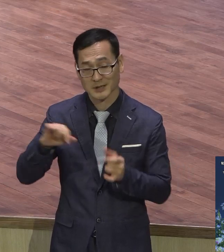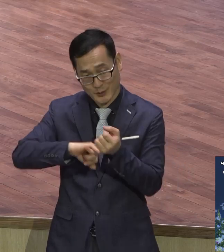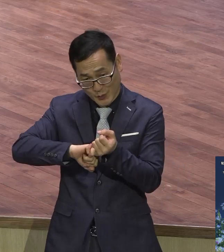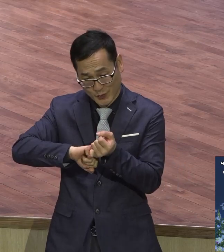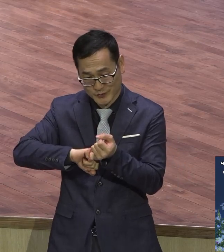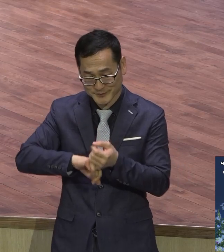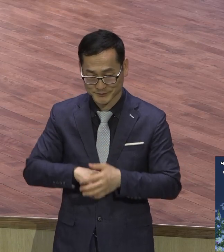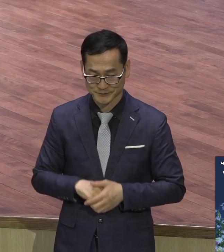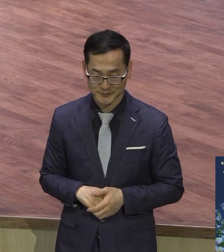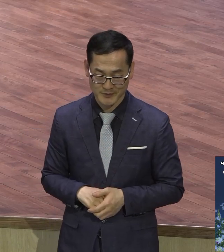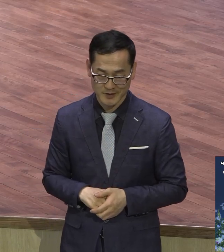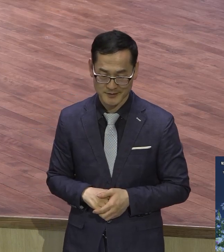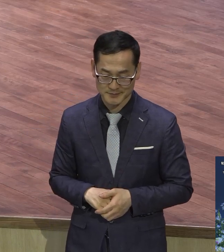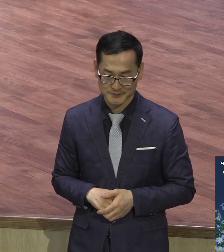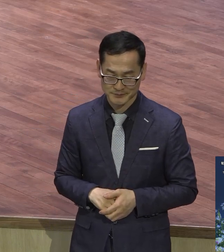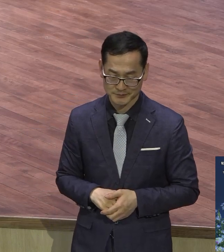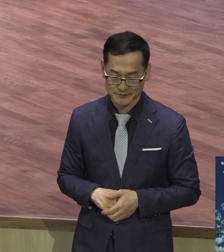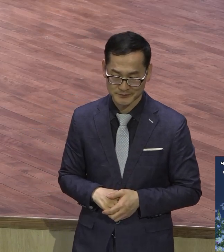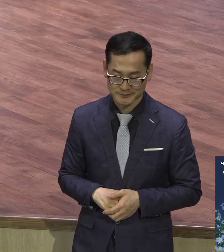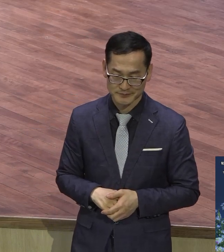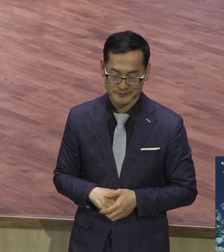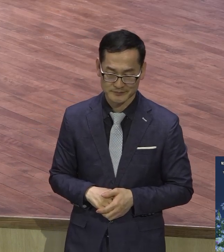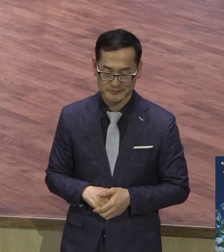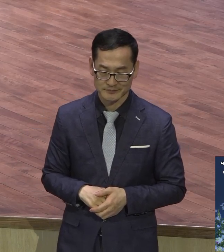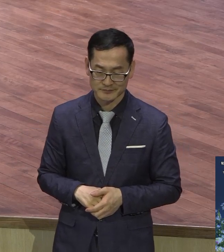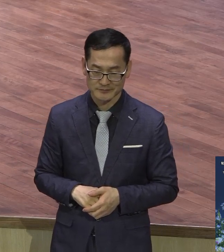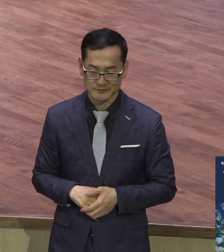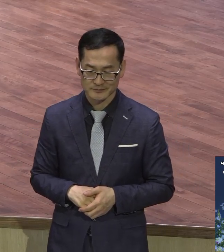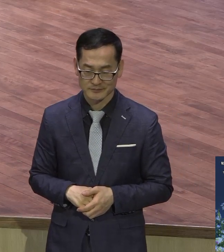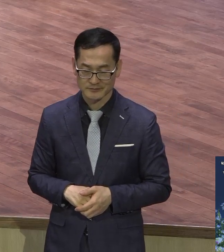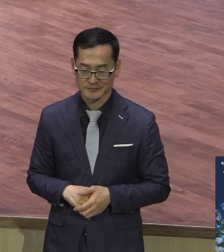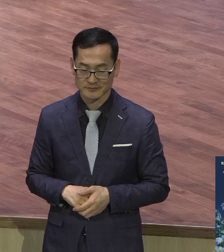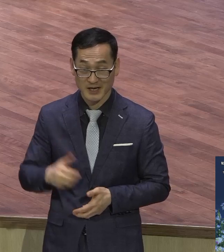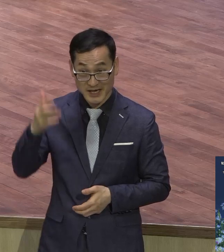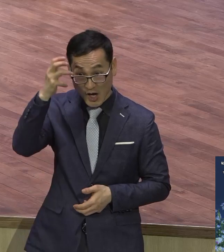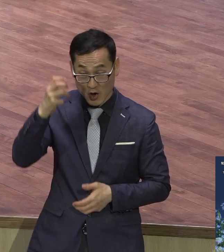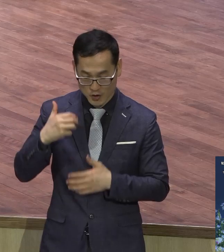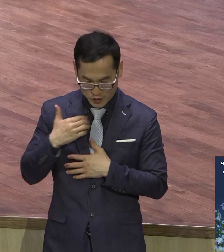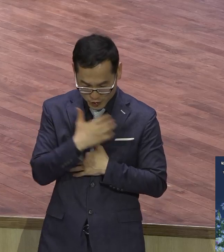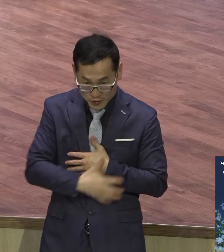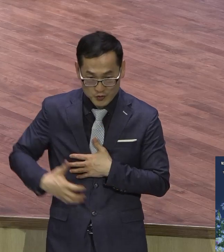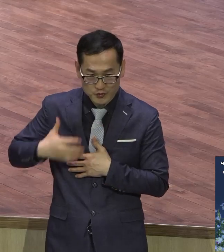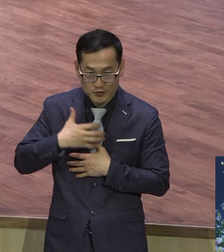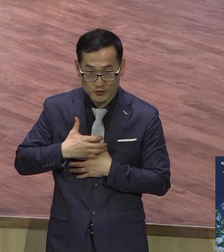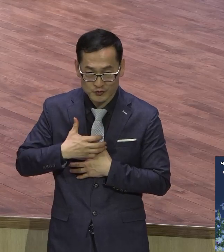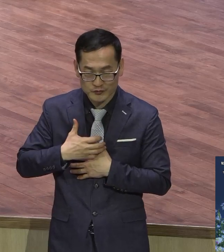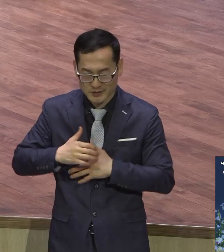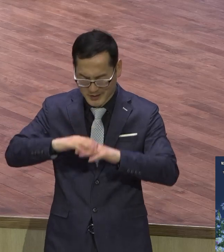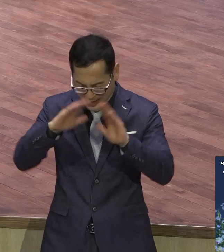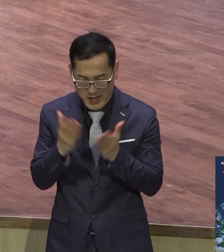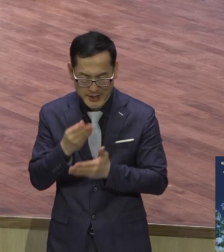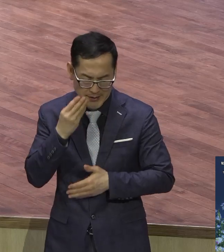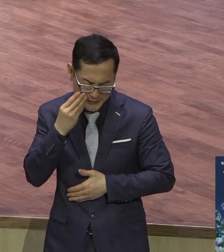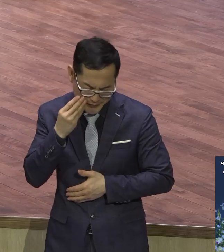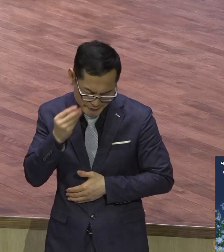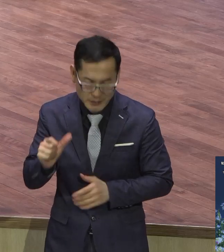때고. 한마디 요약하면 뭐요. 영육간의 경통의 축복을 받는다.